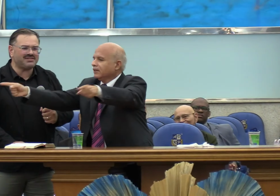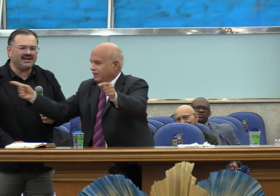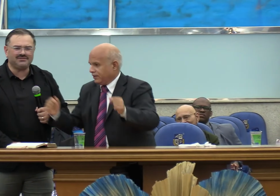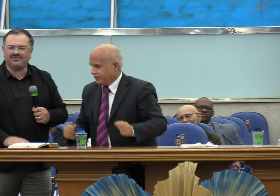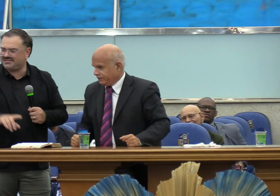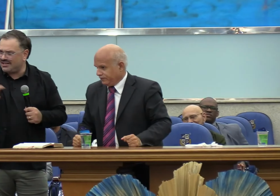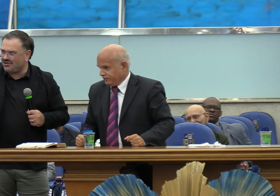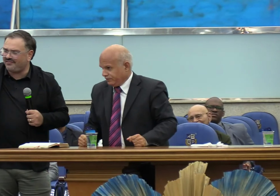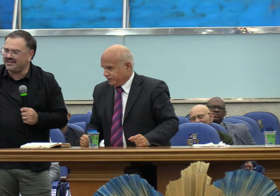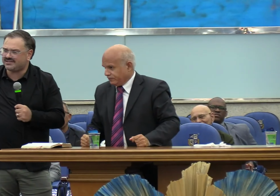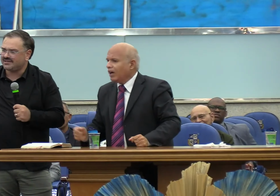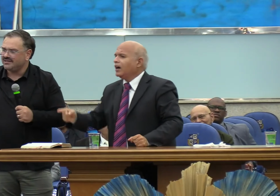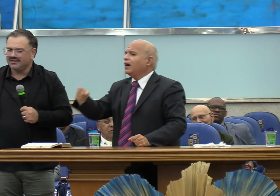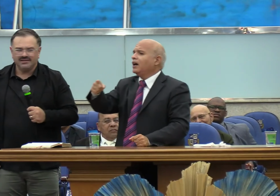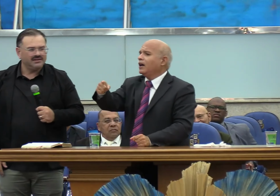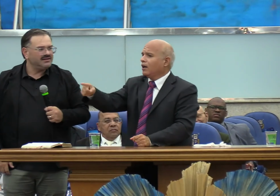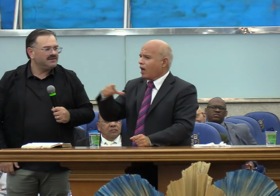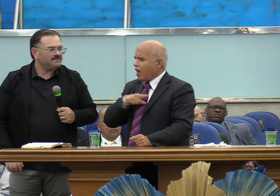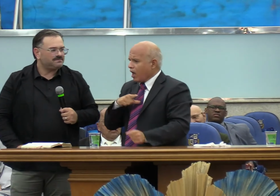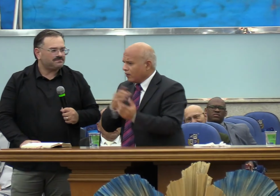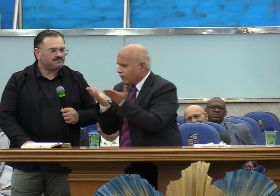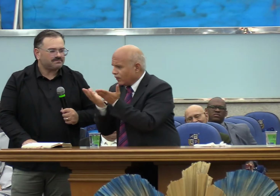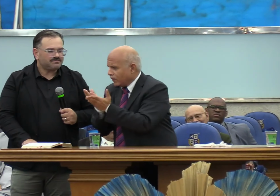Espírito Santo. Vocês, ouvintes,